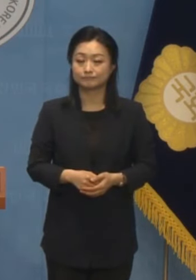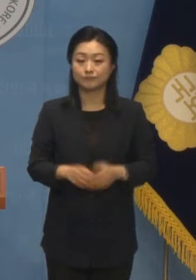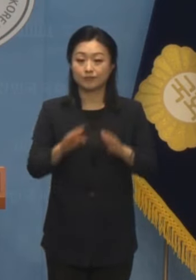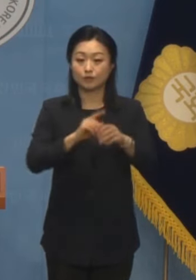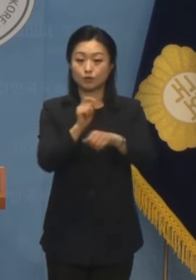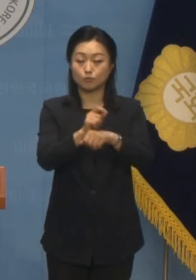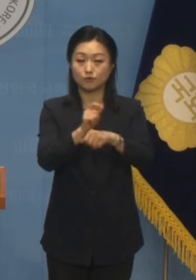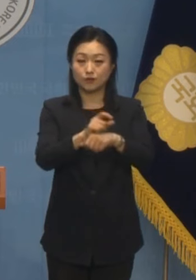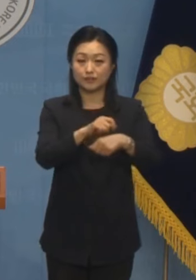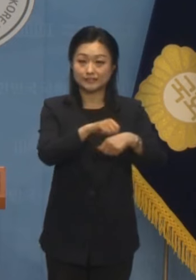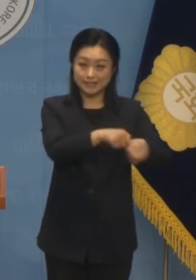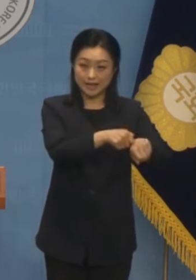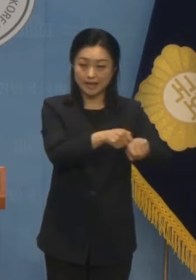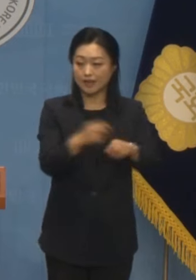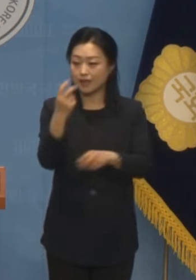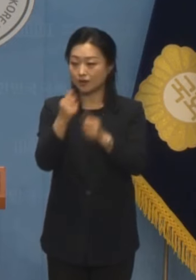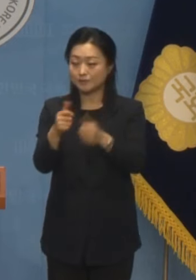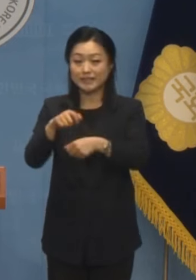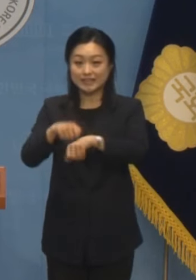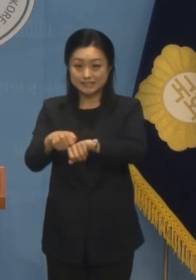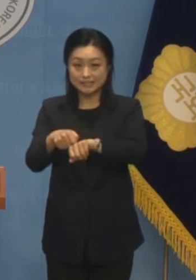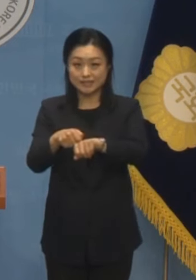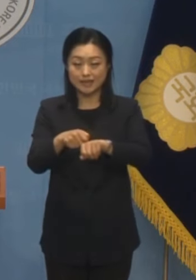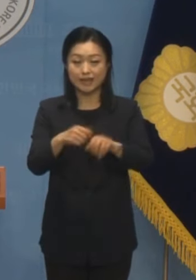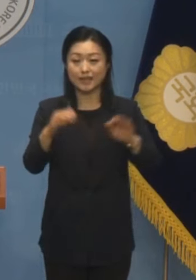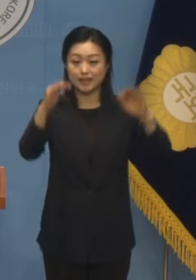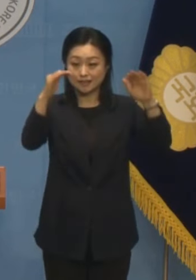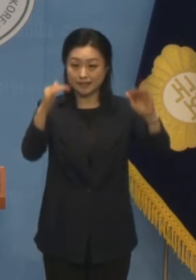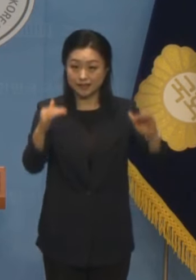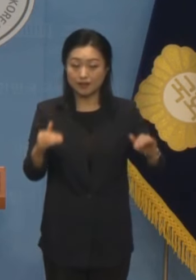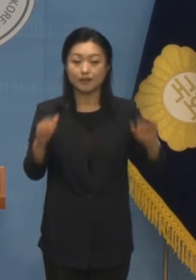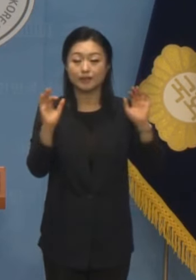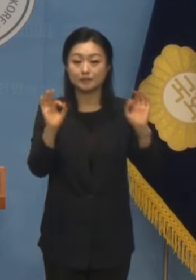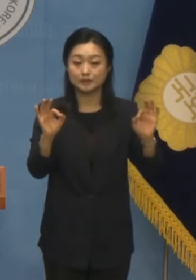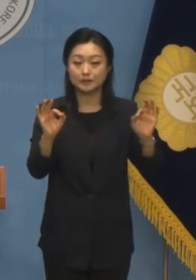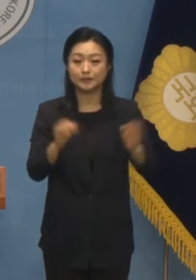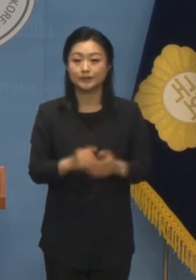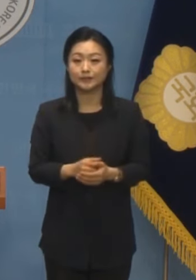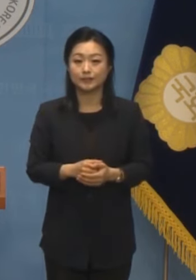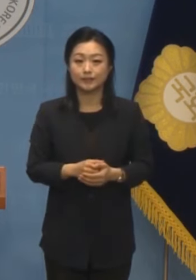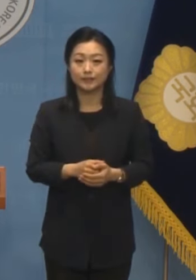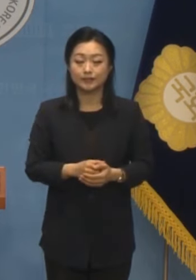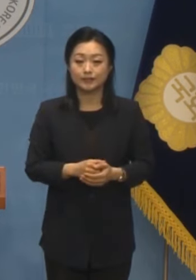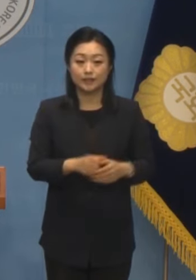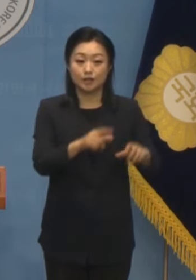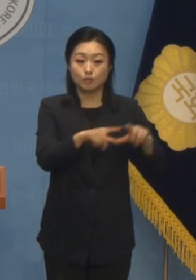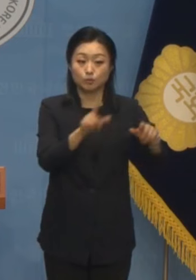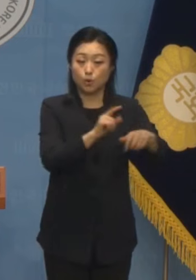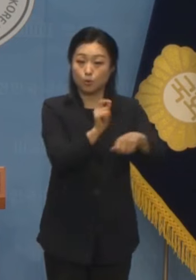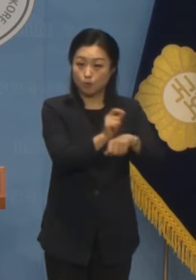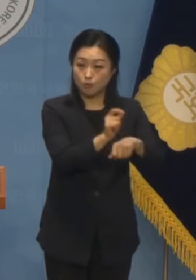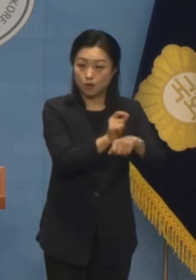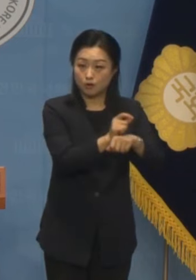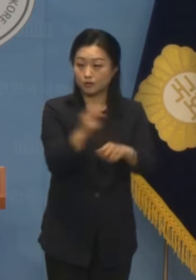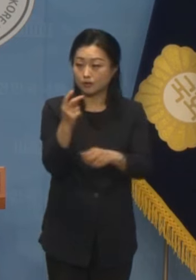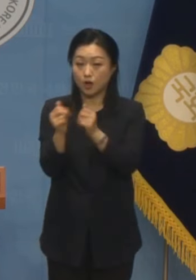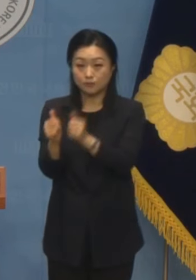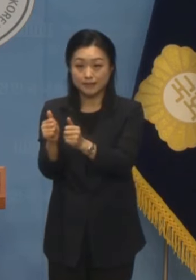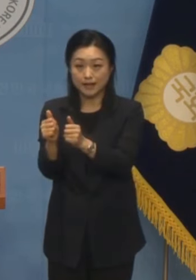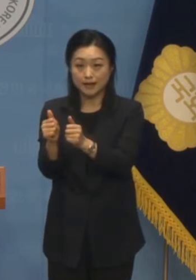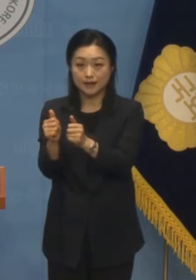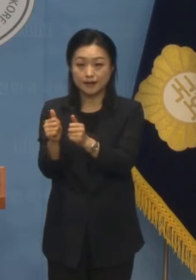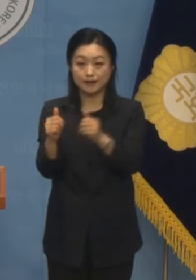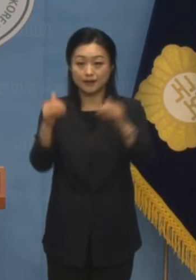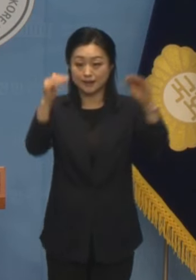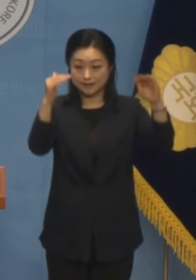공무원 징계령과 검사 징계와 관련해서는 보시는 바와 같이 일반 공무원과 검찰의